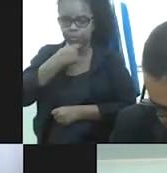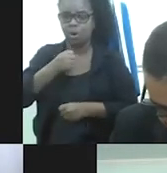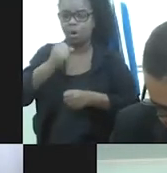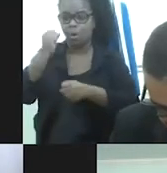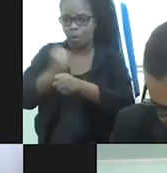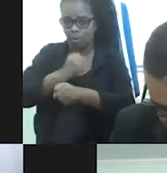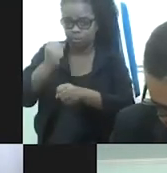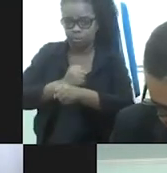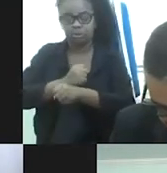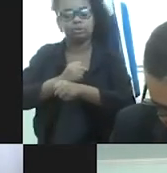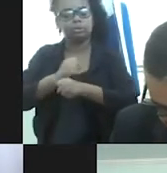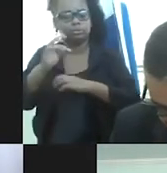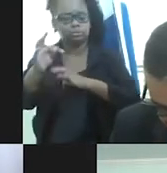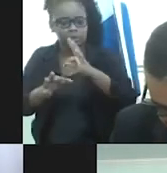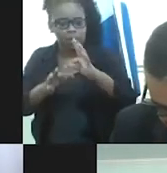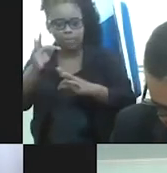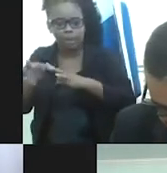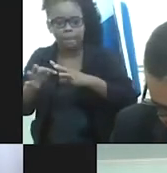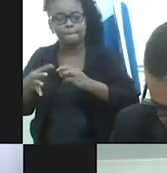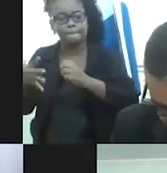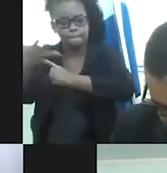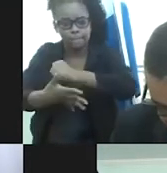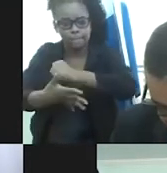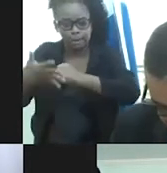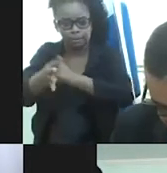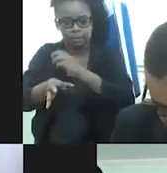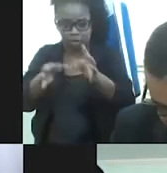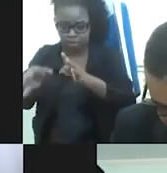dessa casa, dentro da minha defesa da saúde,